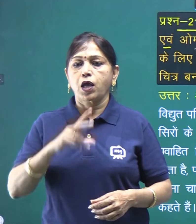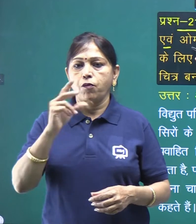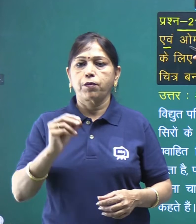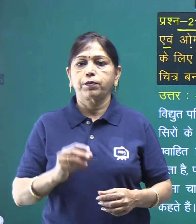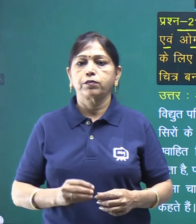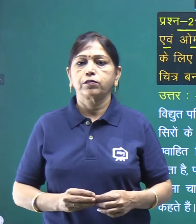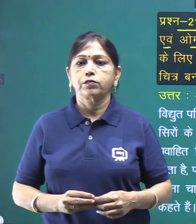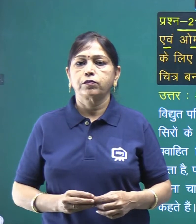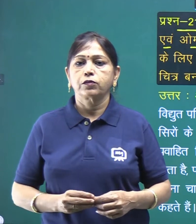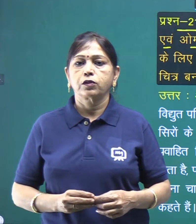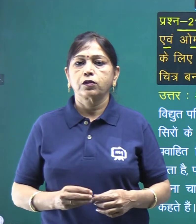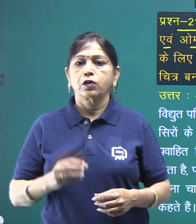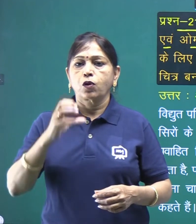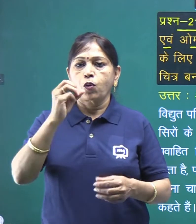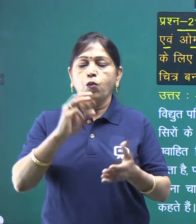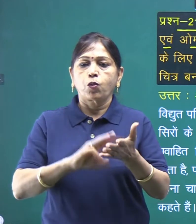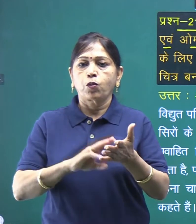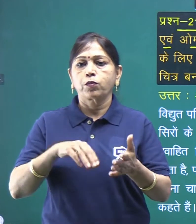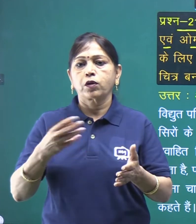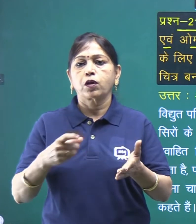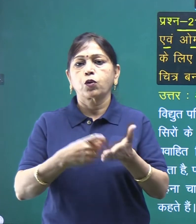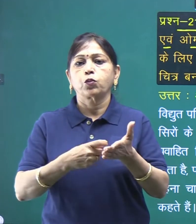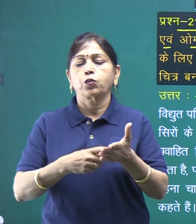एवं ओम का नियम के